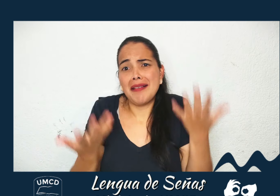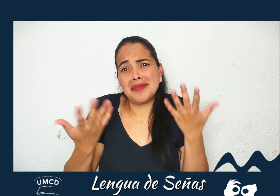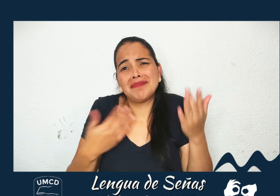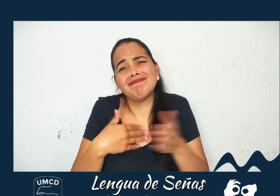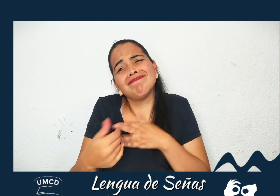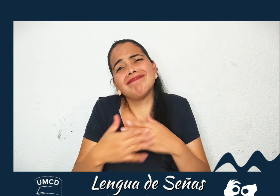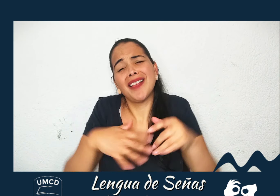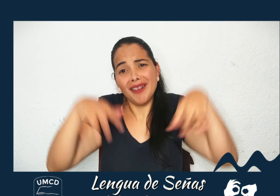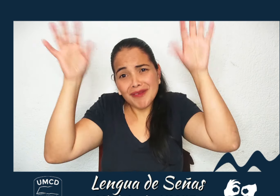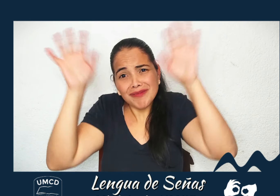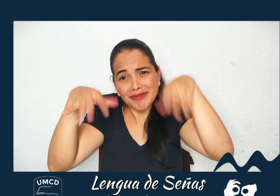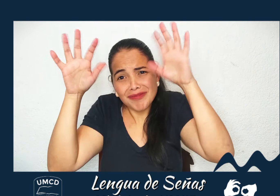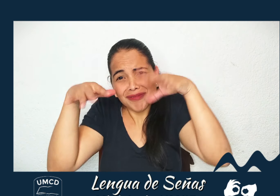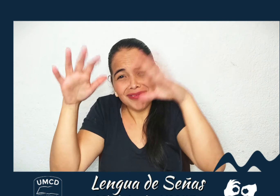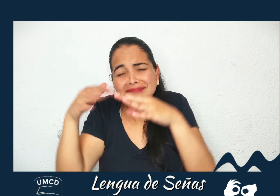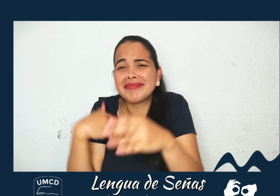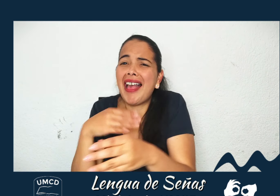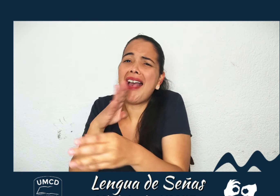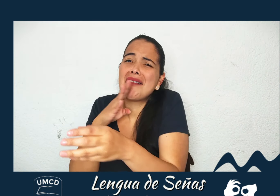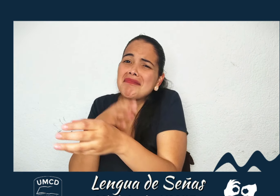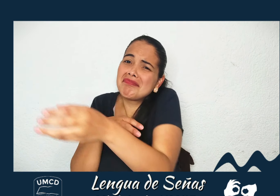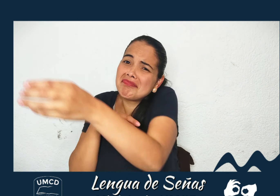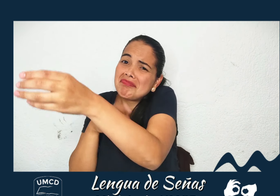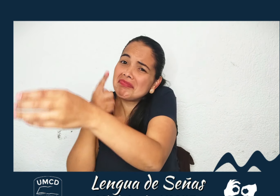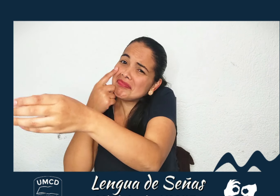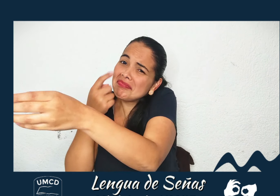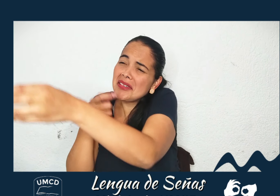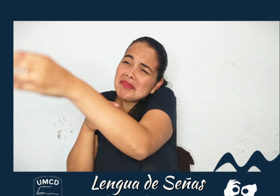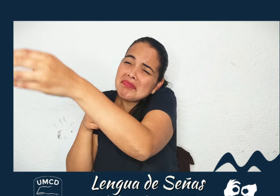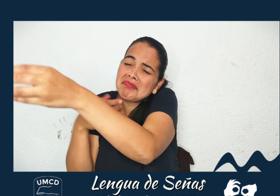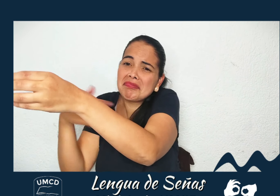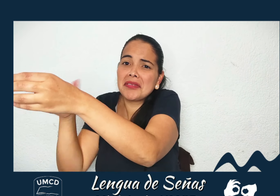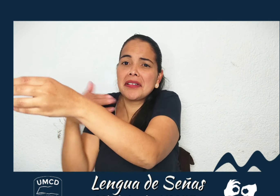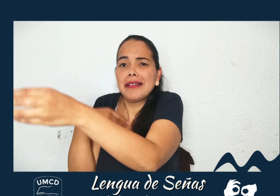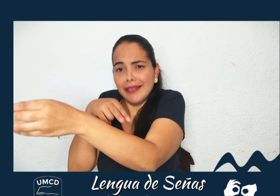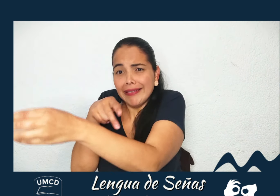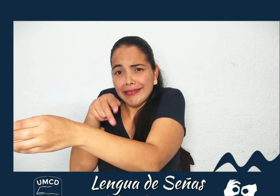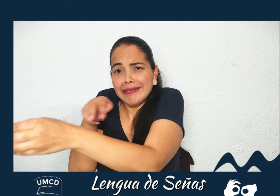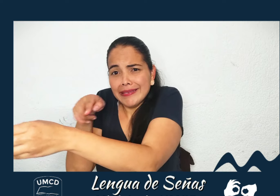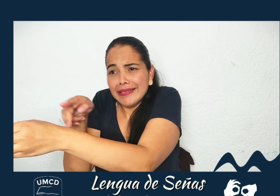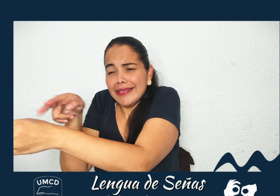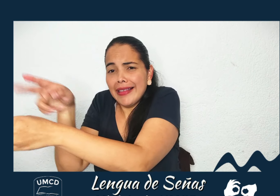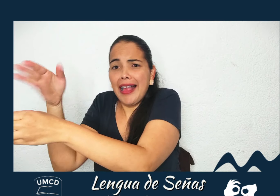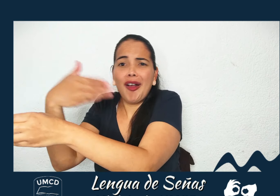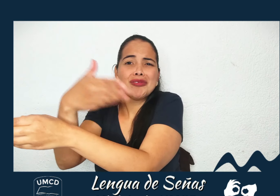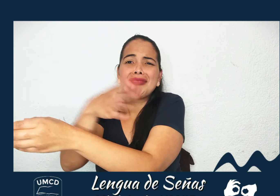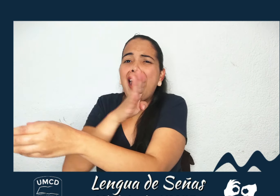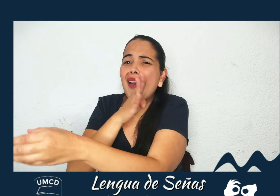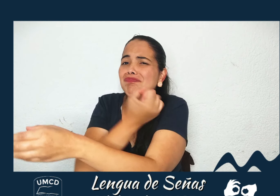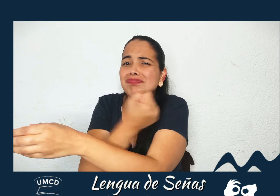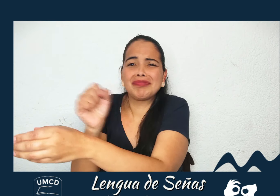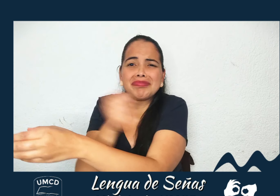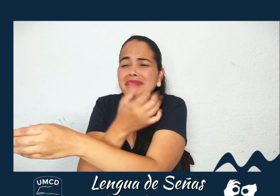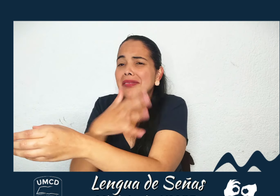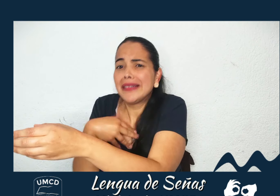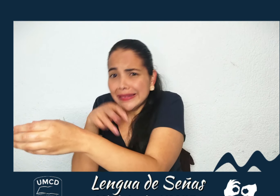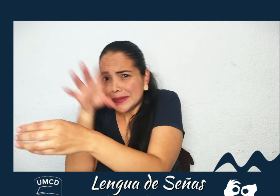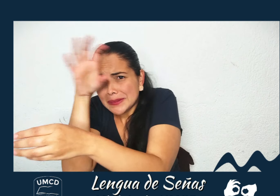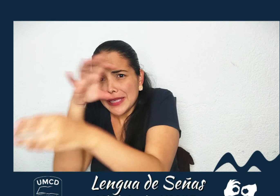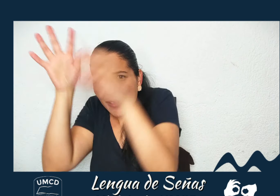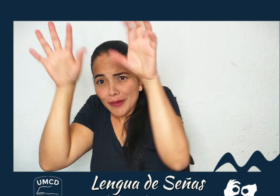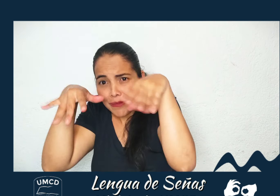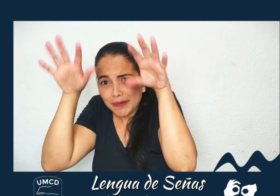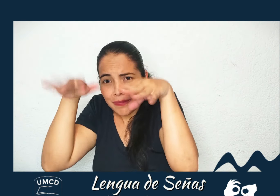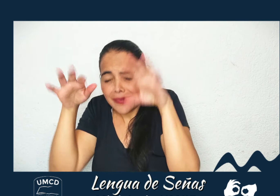lloviendo, vamos a alcanzar el agua que está cayendo del techo. Así es que me encaminé desde la cocina hacia la puerta principal de la